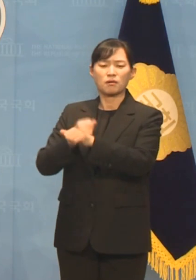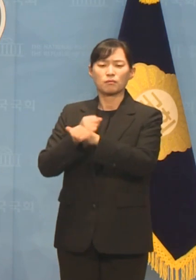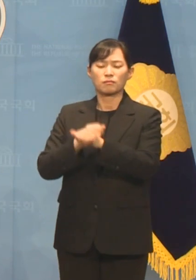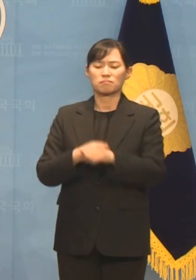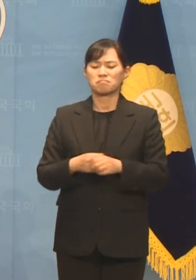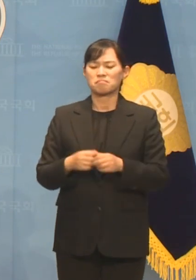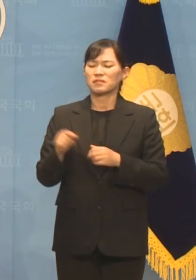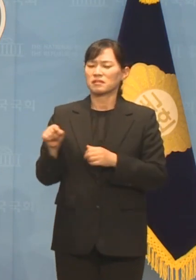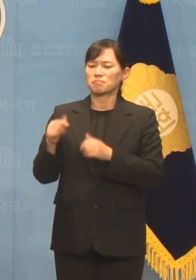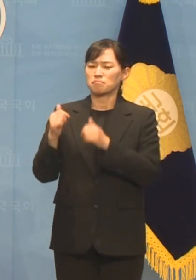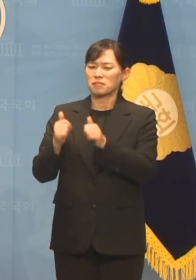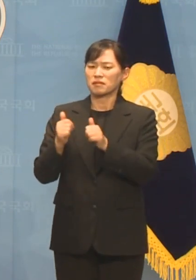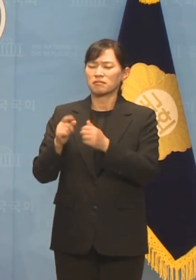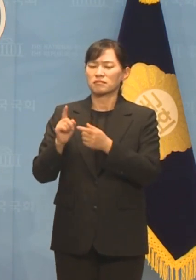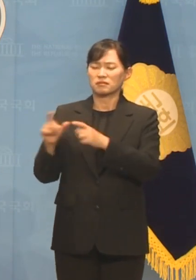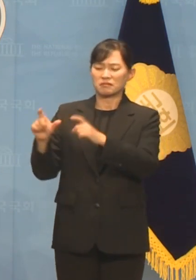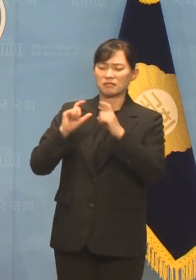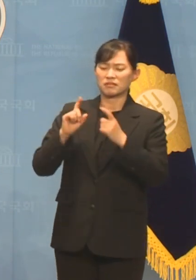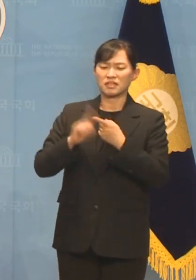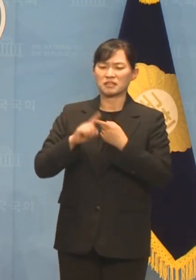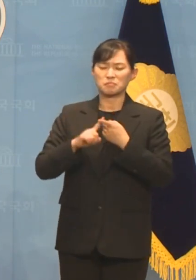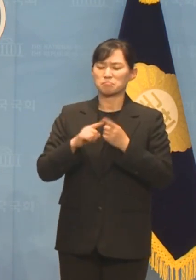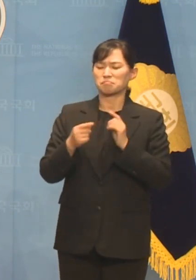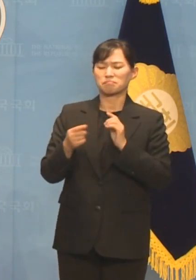판결 자체를 부정하는 행위가 벌어지고 있습니다.